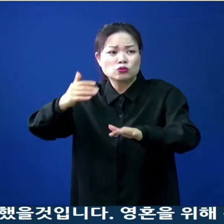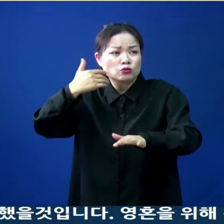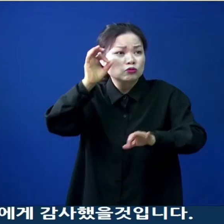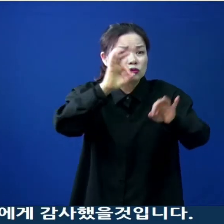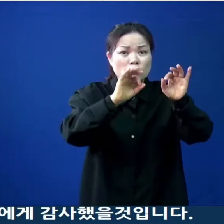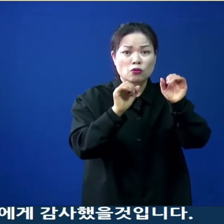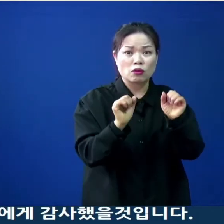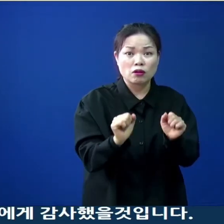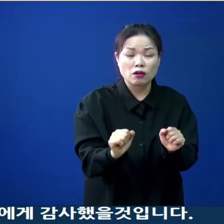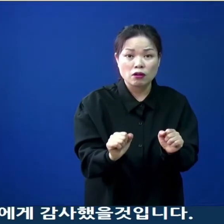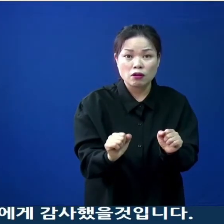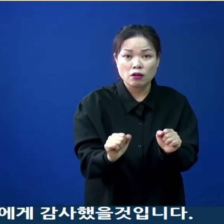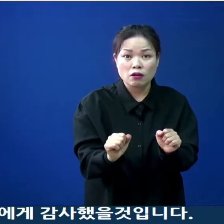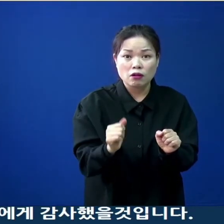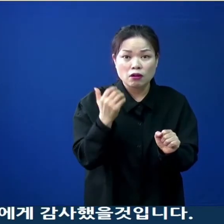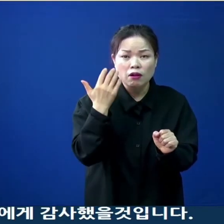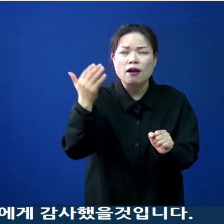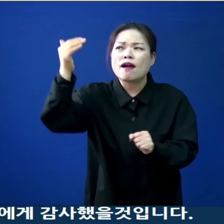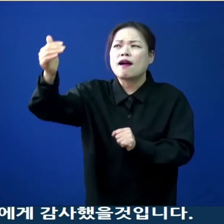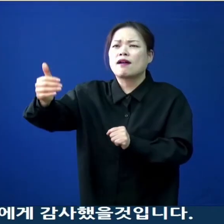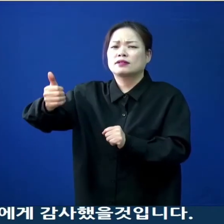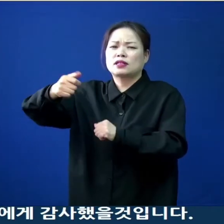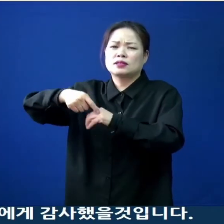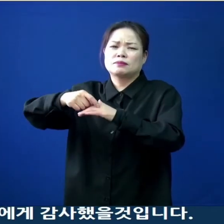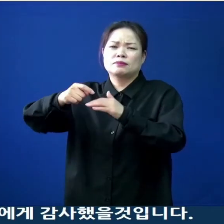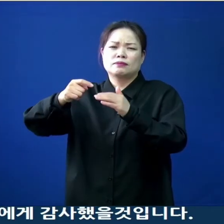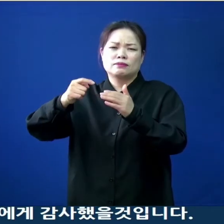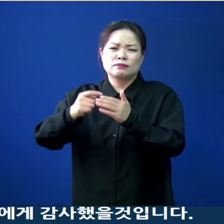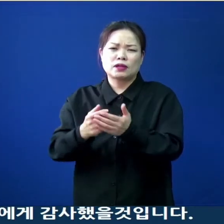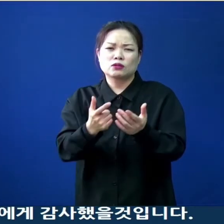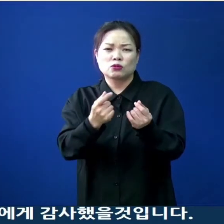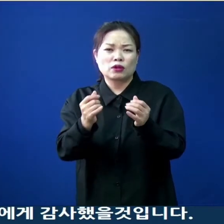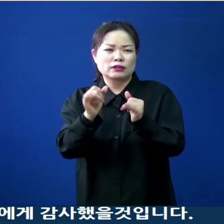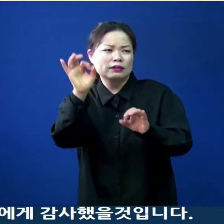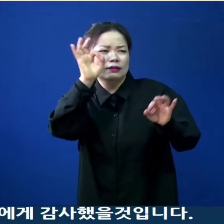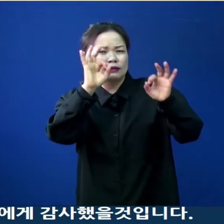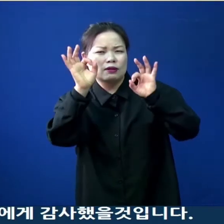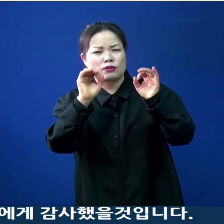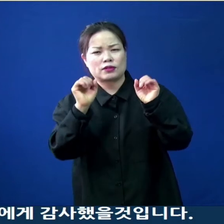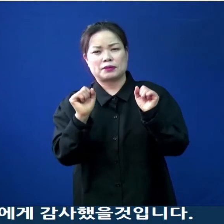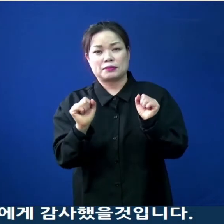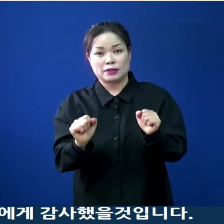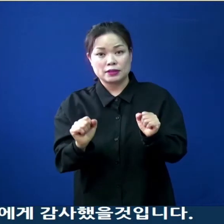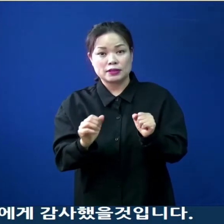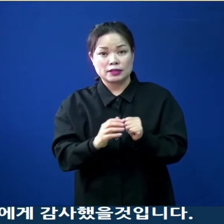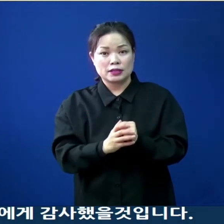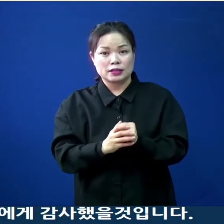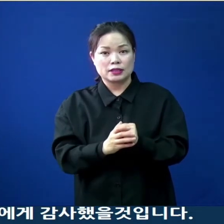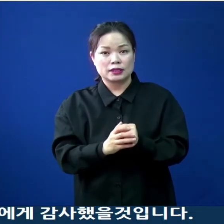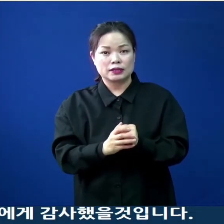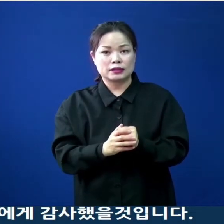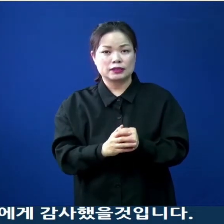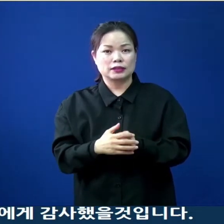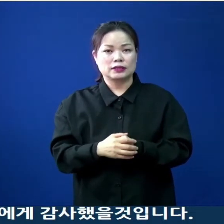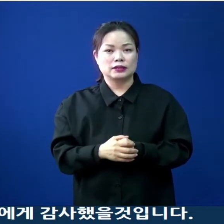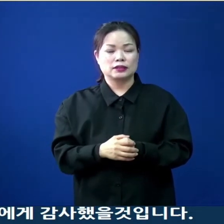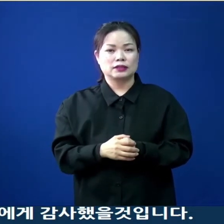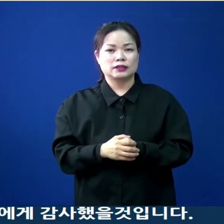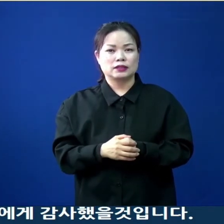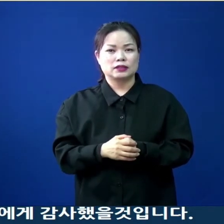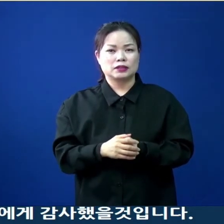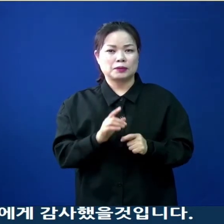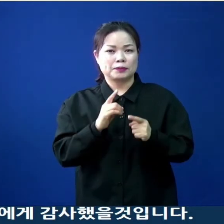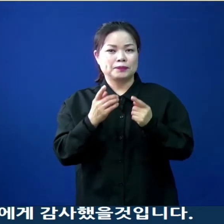찾고 계십니까? 하나님의 마음을 똑같이 가진 자를 찾고 계십니다. 이사야 6장 8절 말씀에